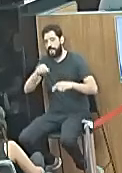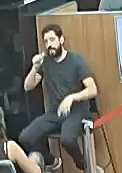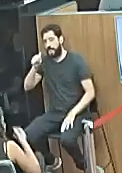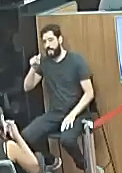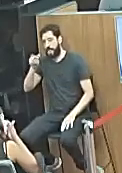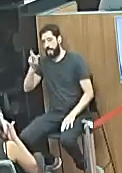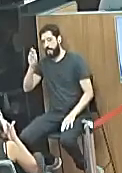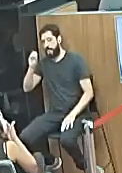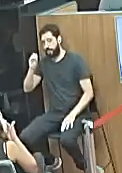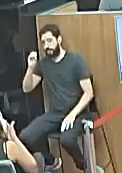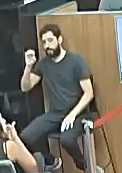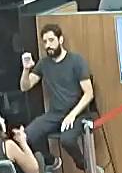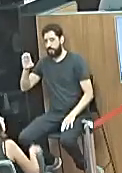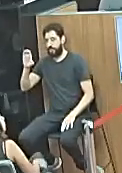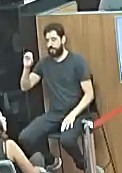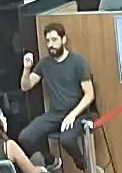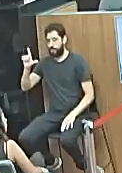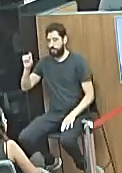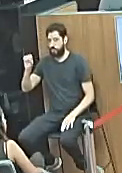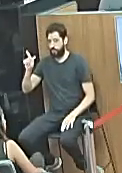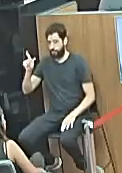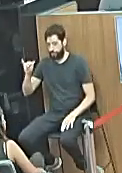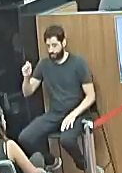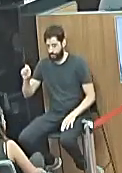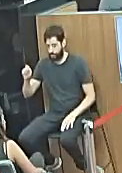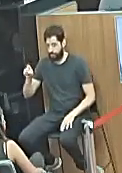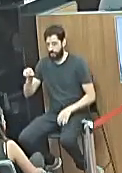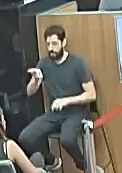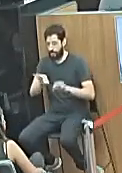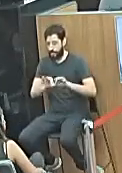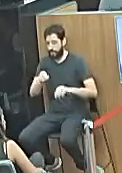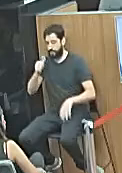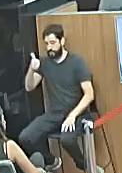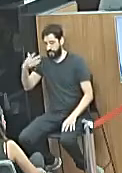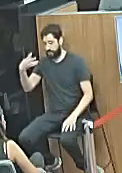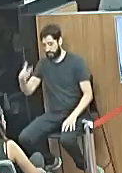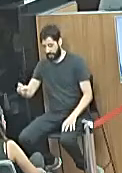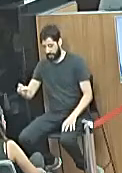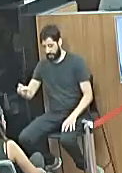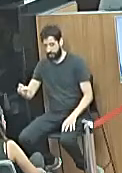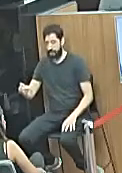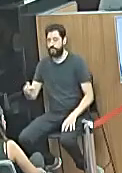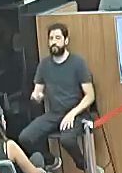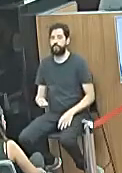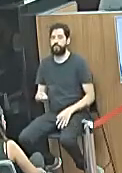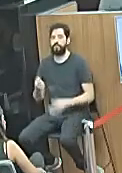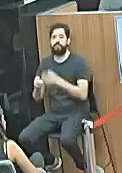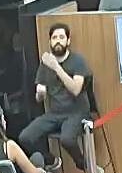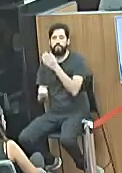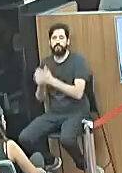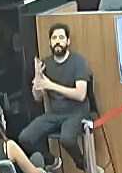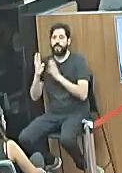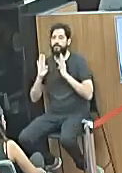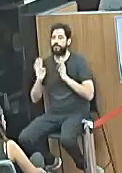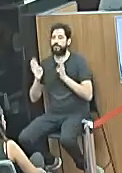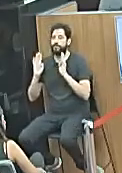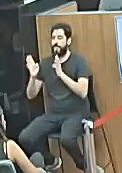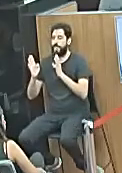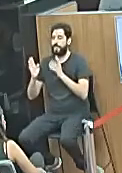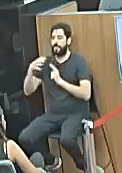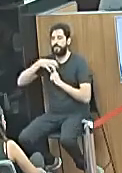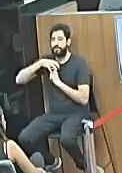no âmbito do programa 147 com a realização de feira anual de